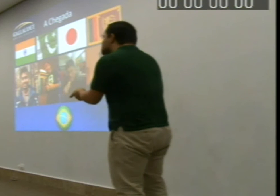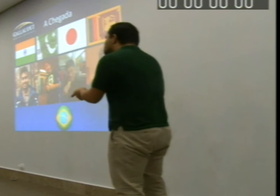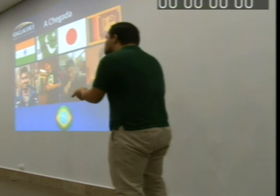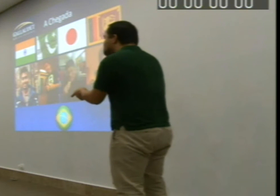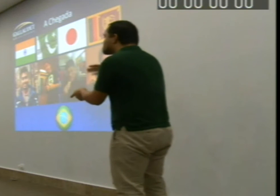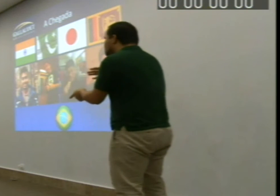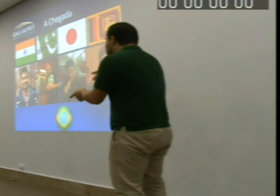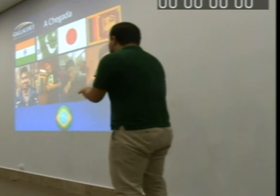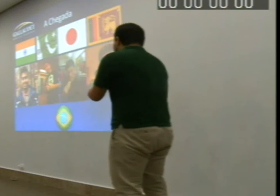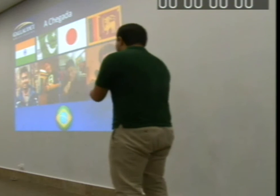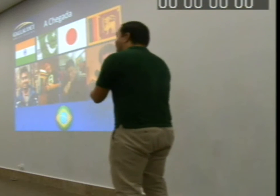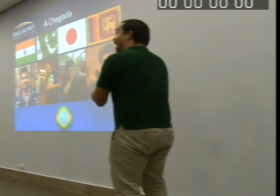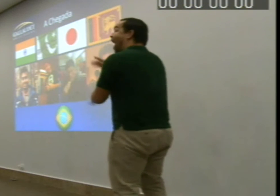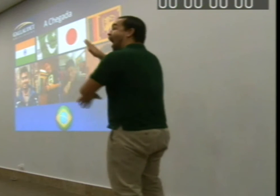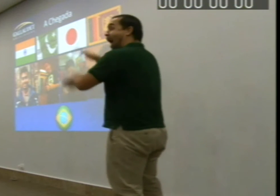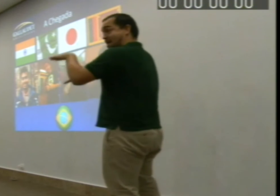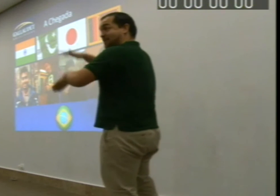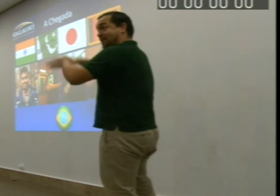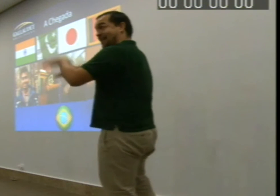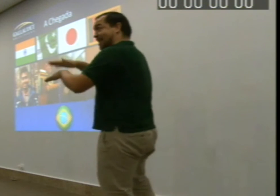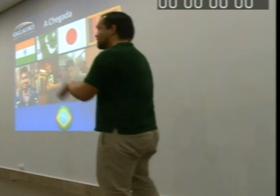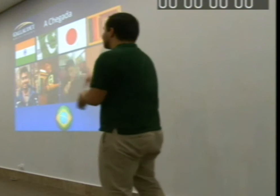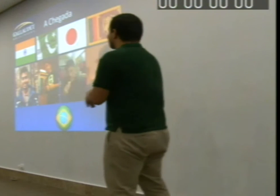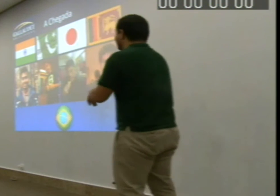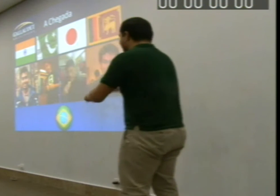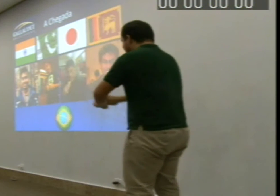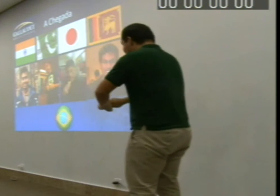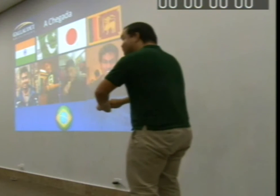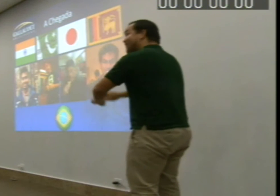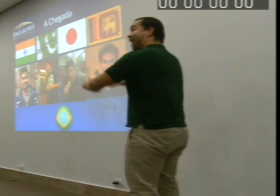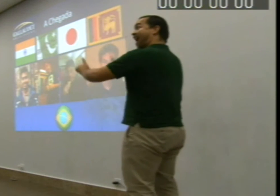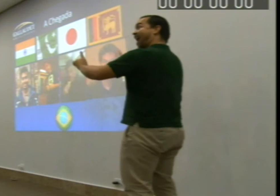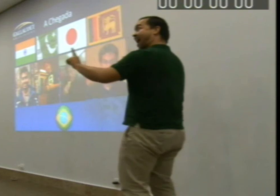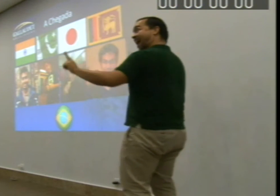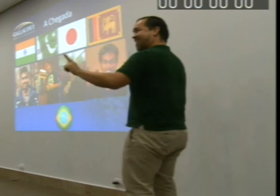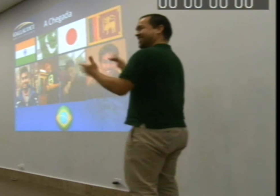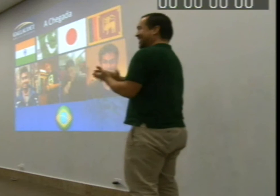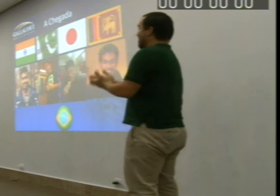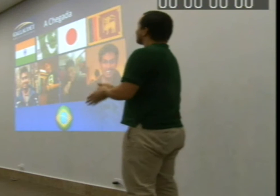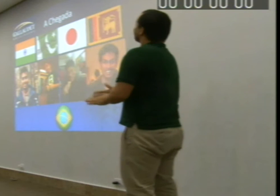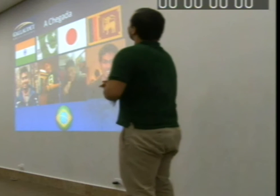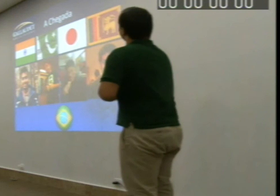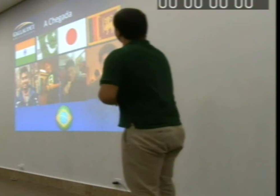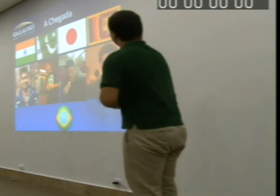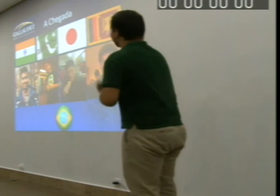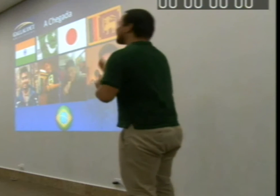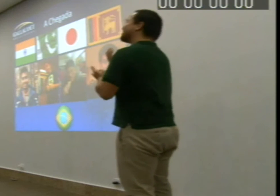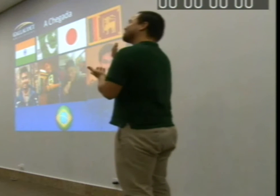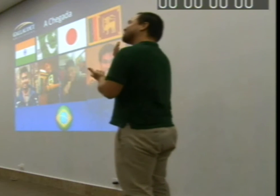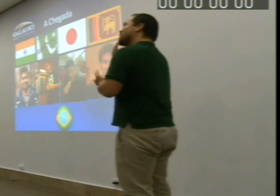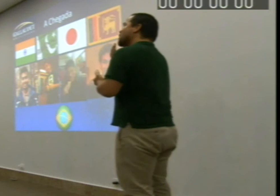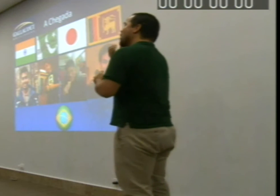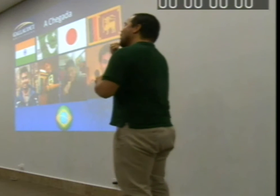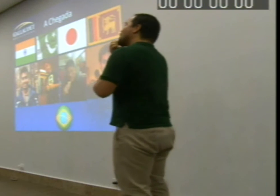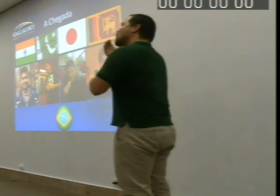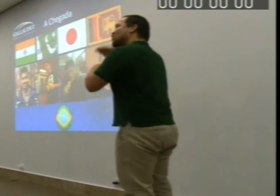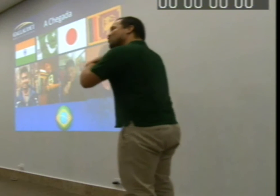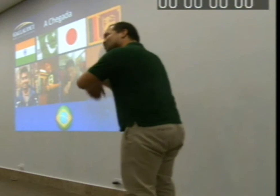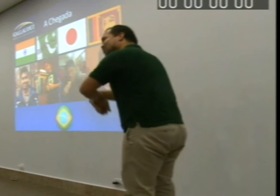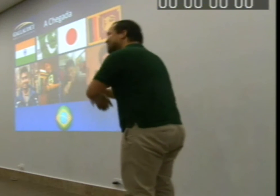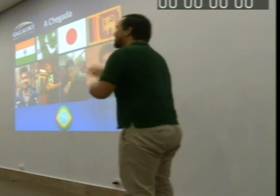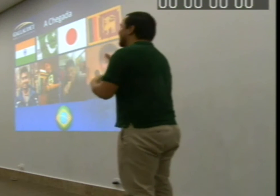essa eu gosto da intérprete Hum tá Ah mas às vezes eu pensava abria eu falava